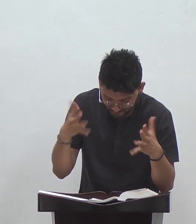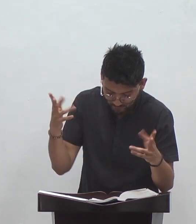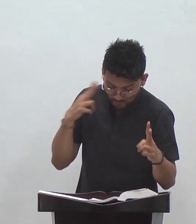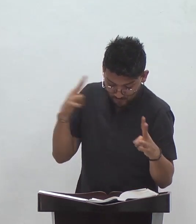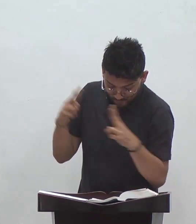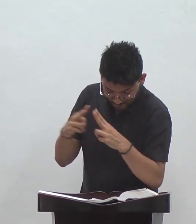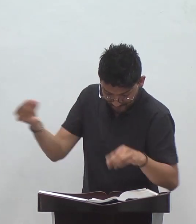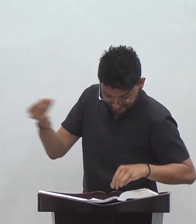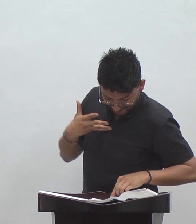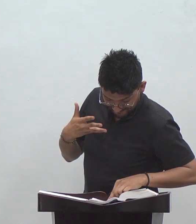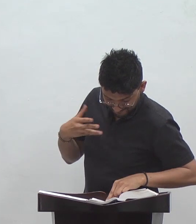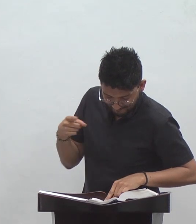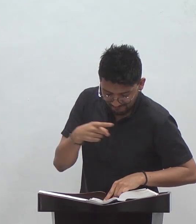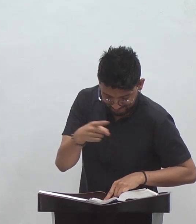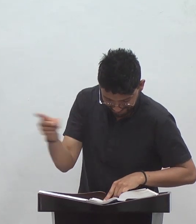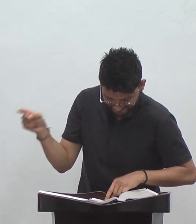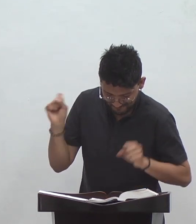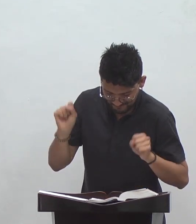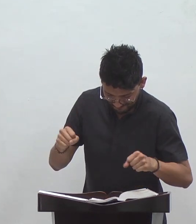en vosotros.